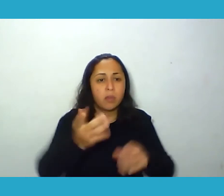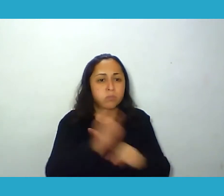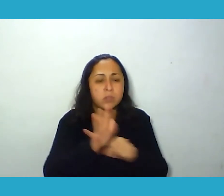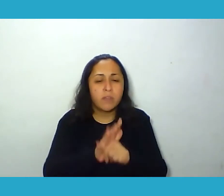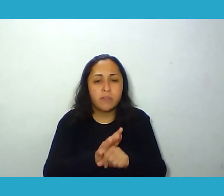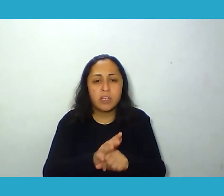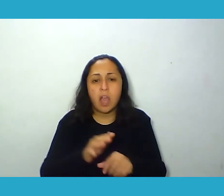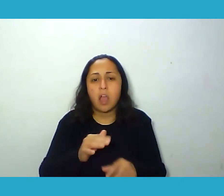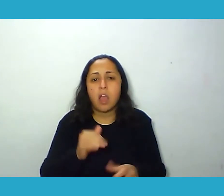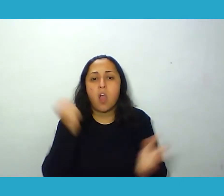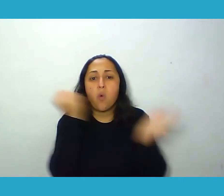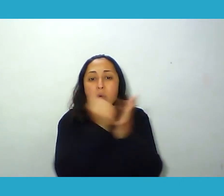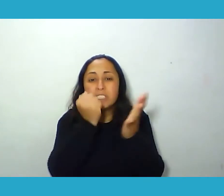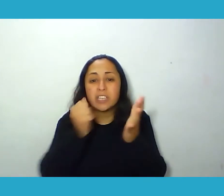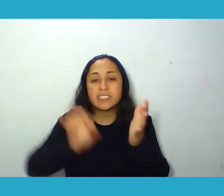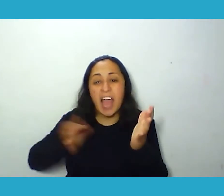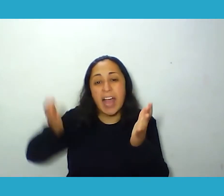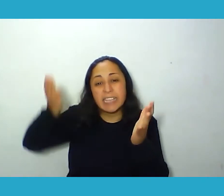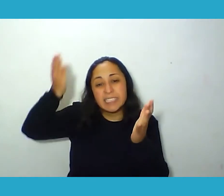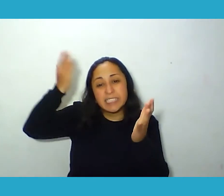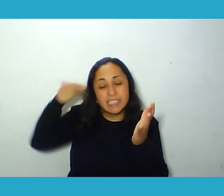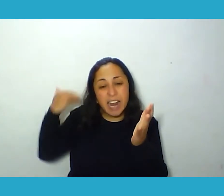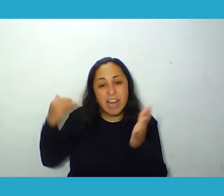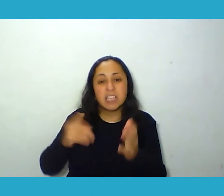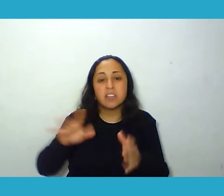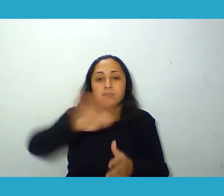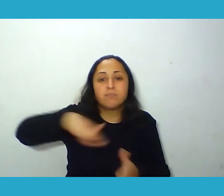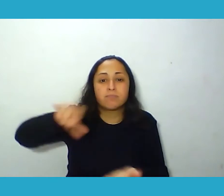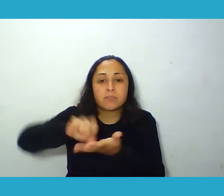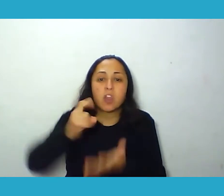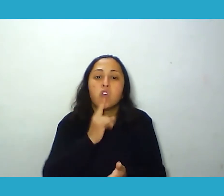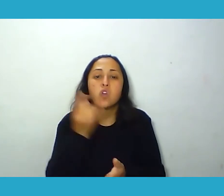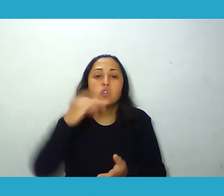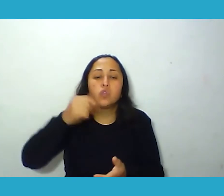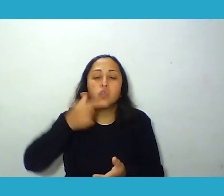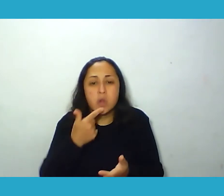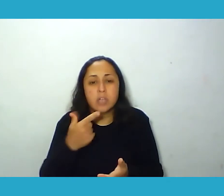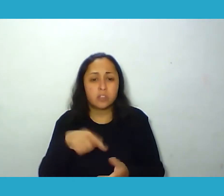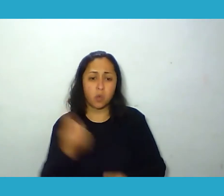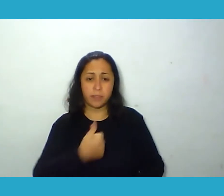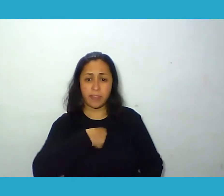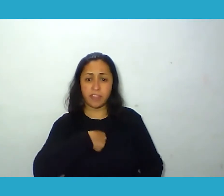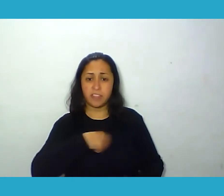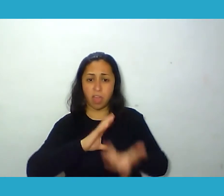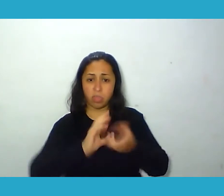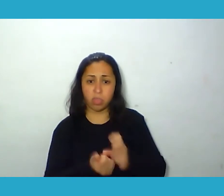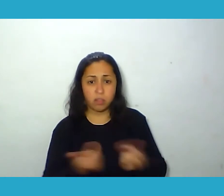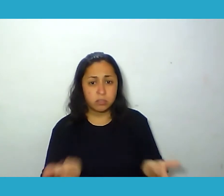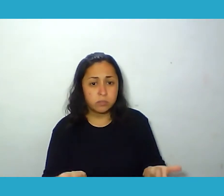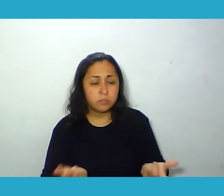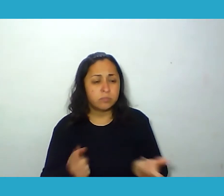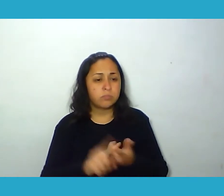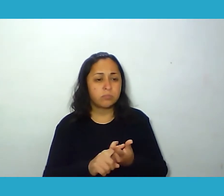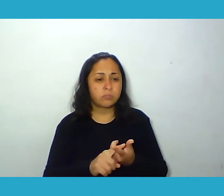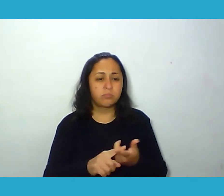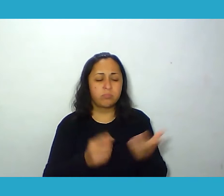destruir las huellas ancestrales, las tunas, morteros, casas que están allí. Van a destruir la identidad. Cita el capítulo 4.2 que resulta